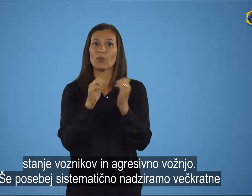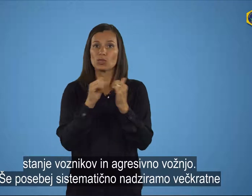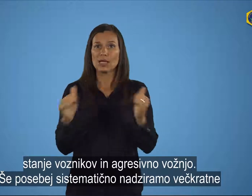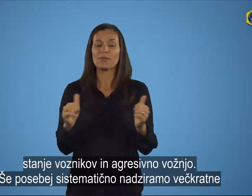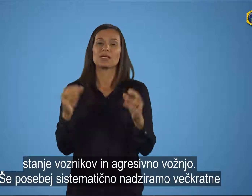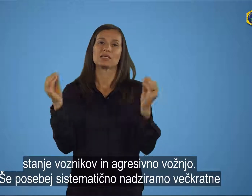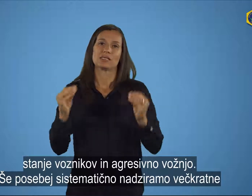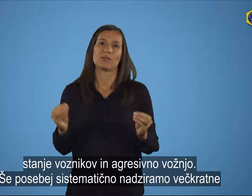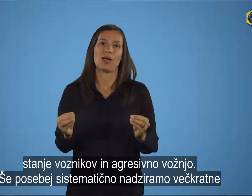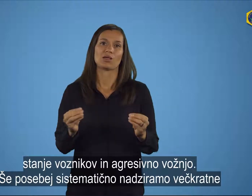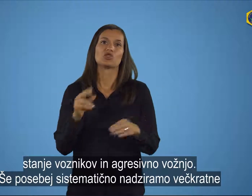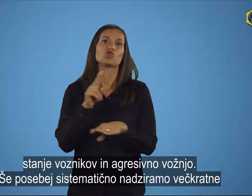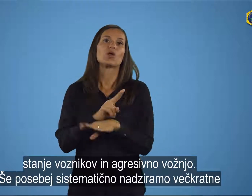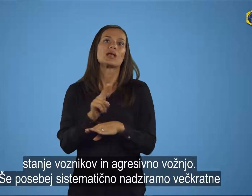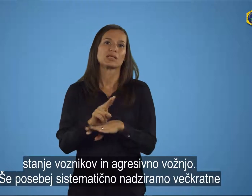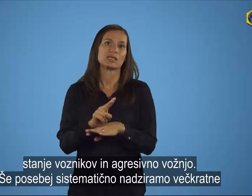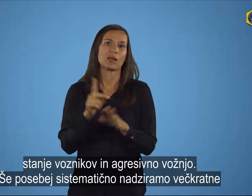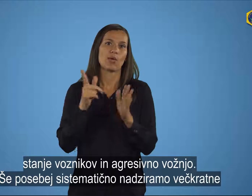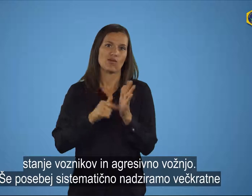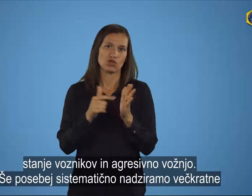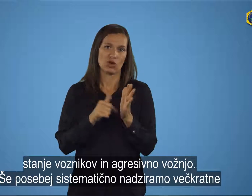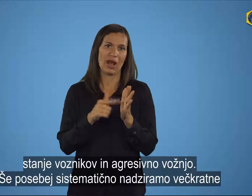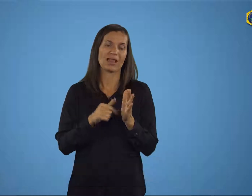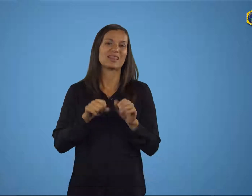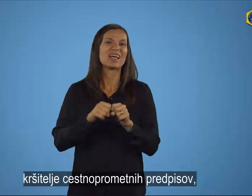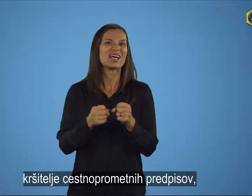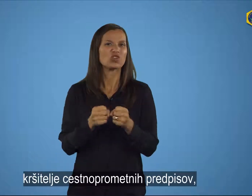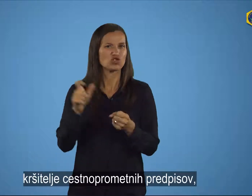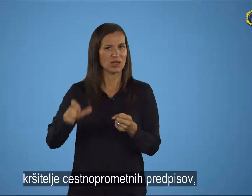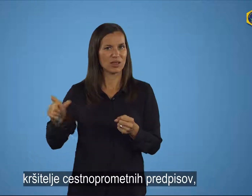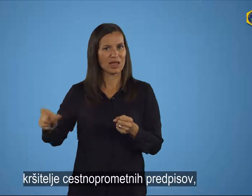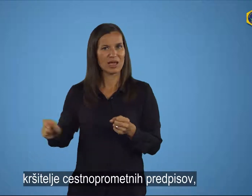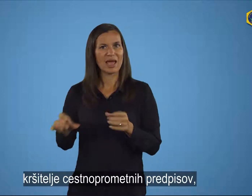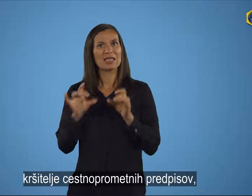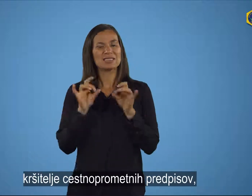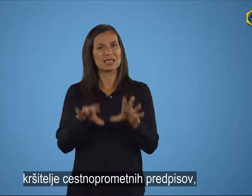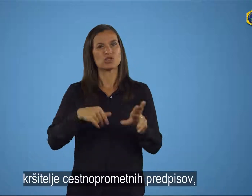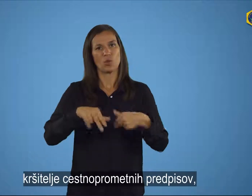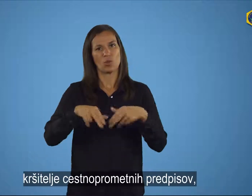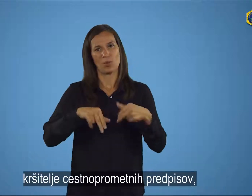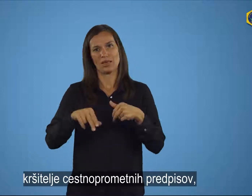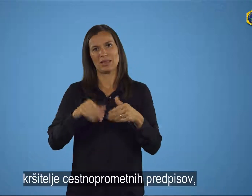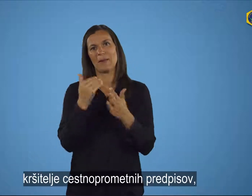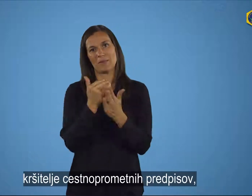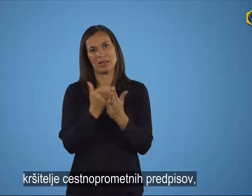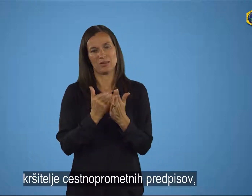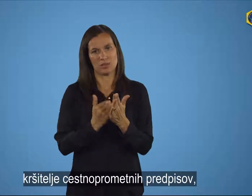Še posebej sistematično nadziramo večkratne kršitelje cestnoprometnih predpisov.